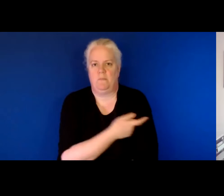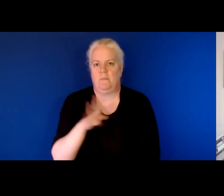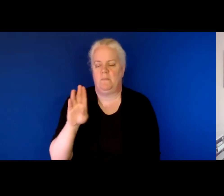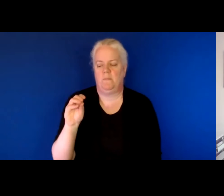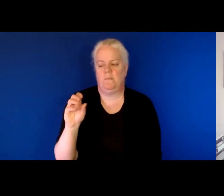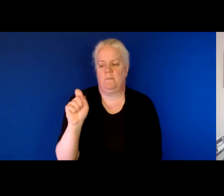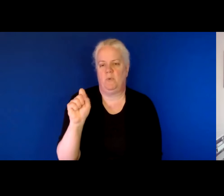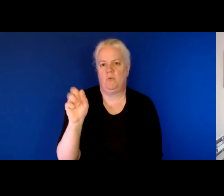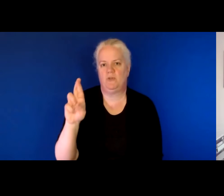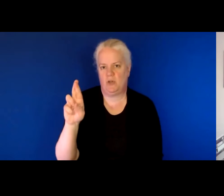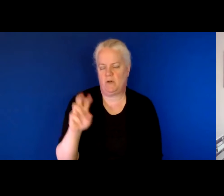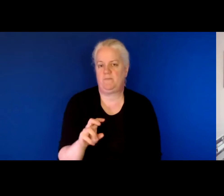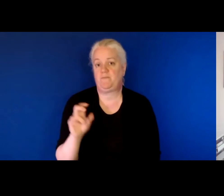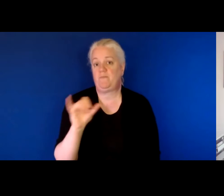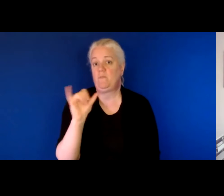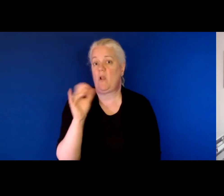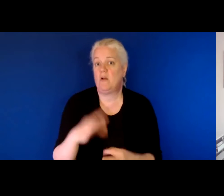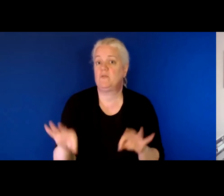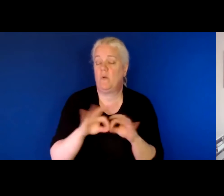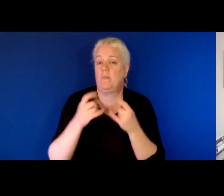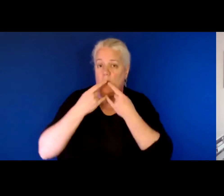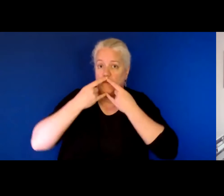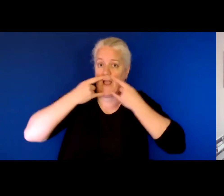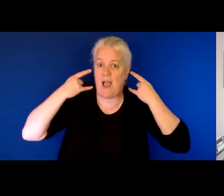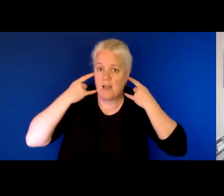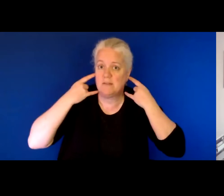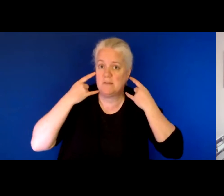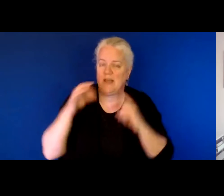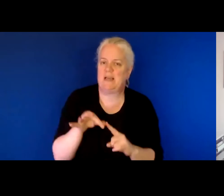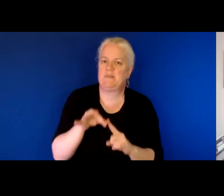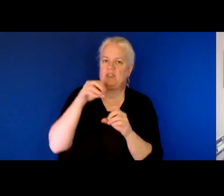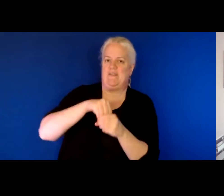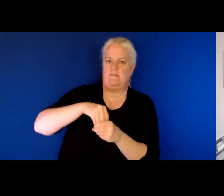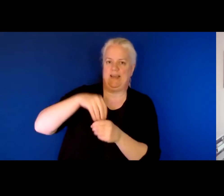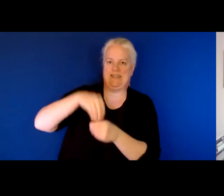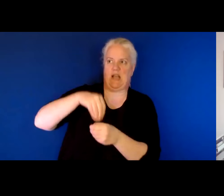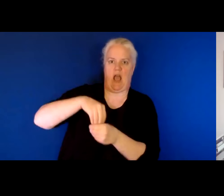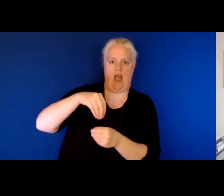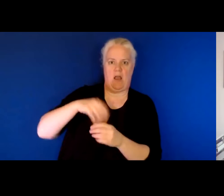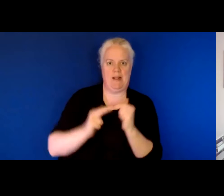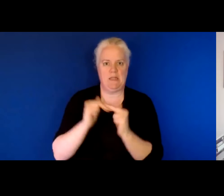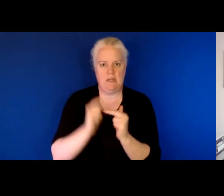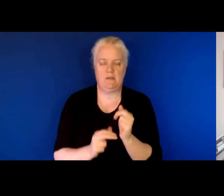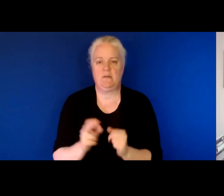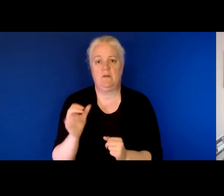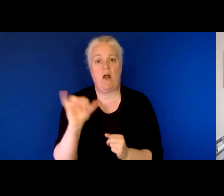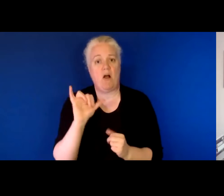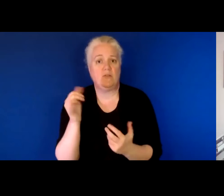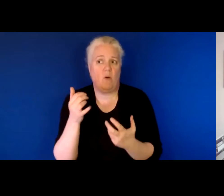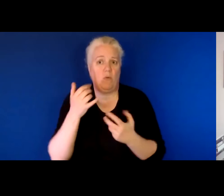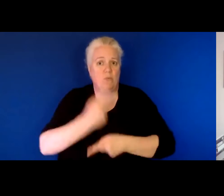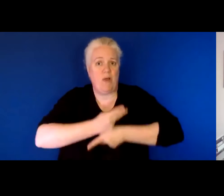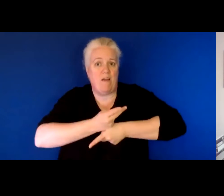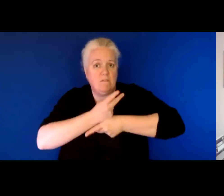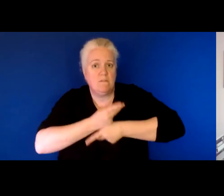如果是在这种室内的这一类的场所，教育场所应该是戴口